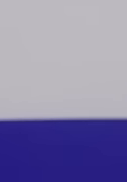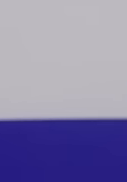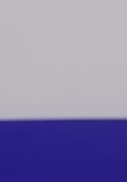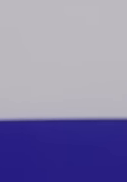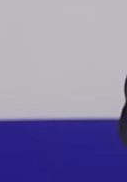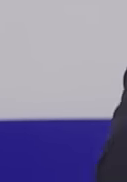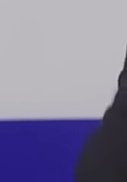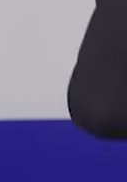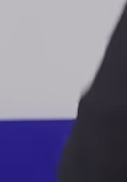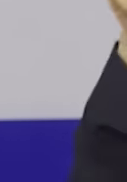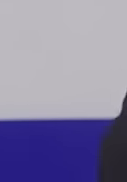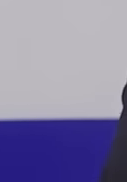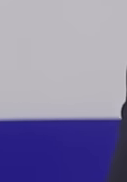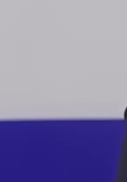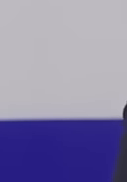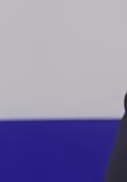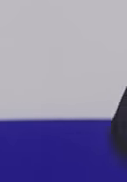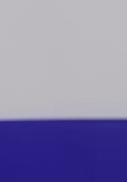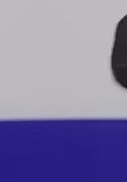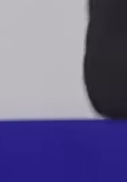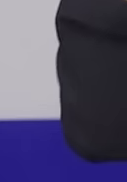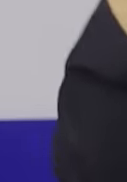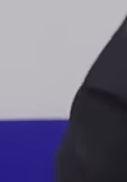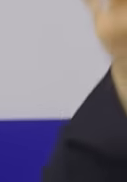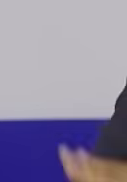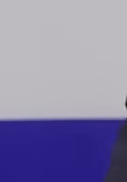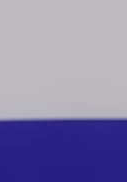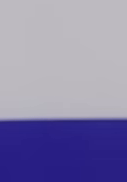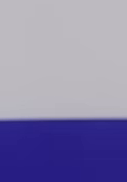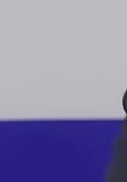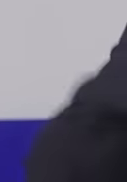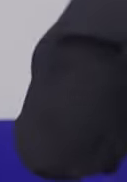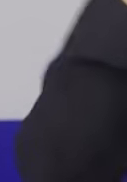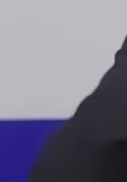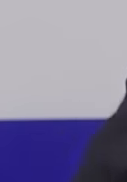특성상 외교의 역할은 더욱 중요합니다.